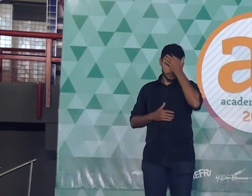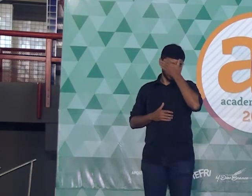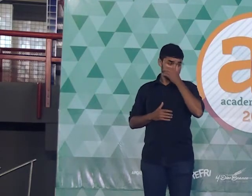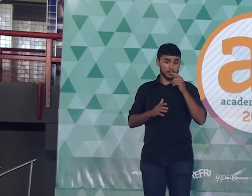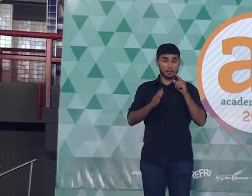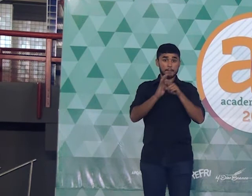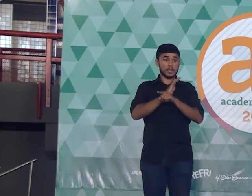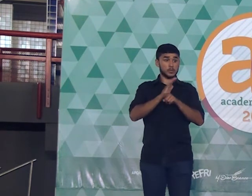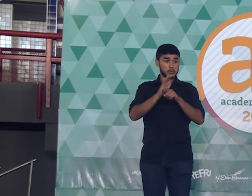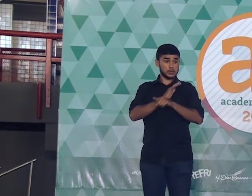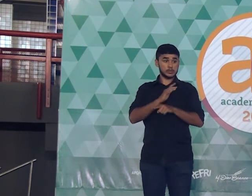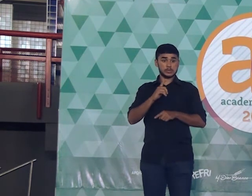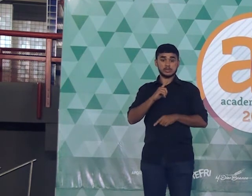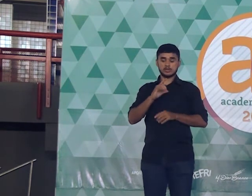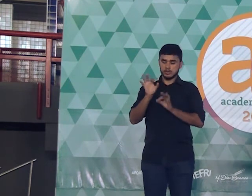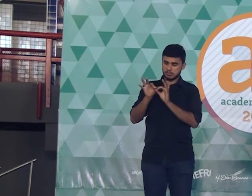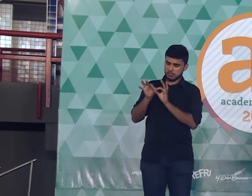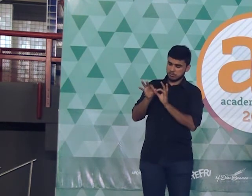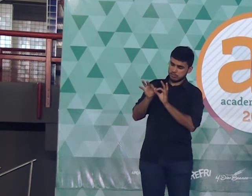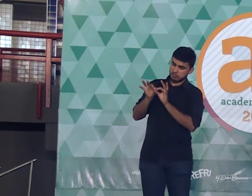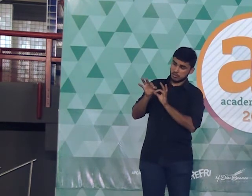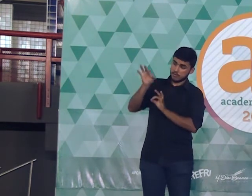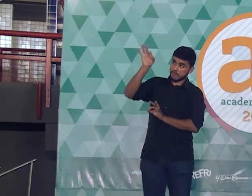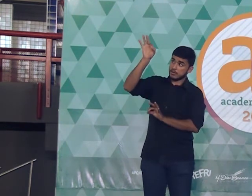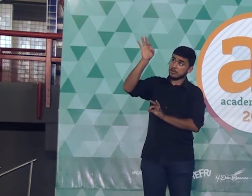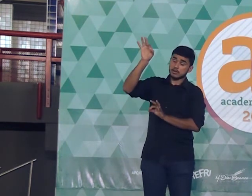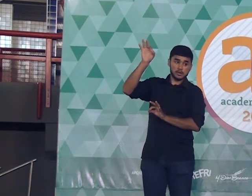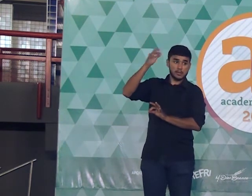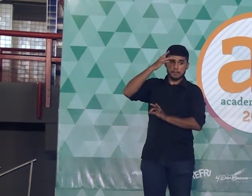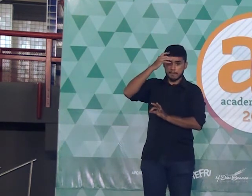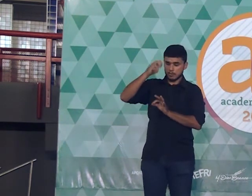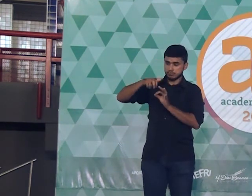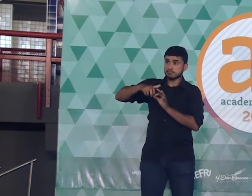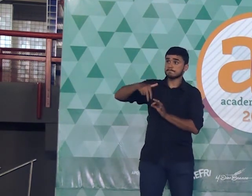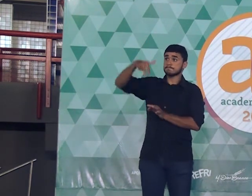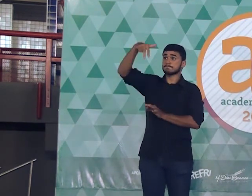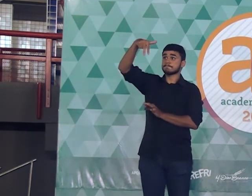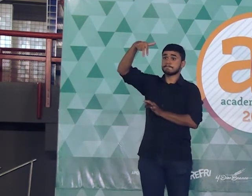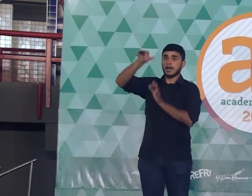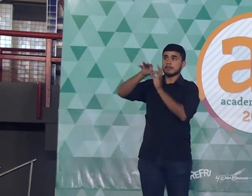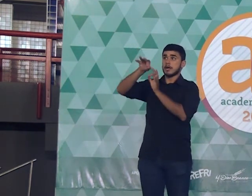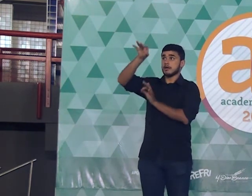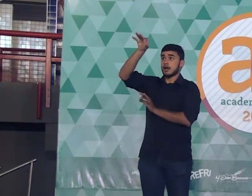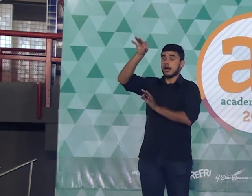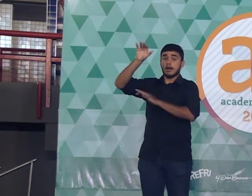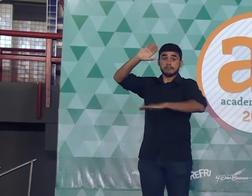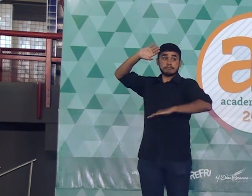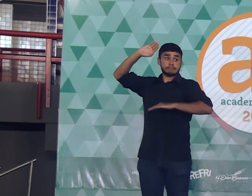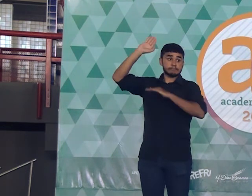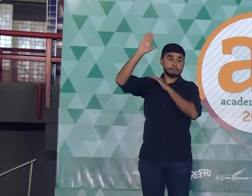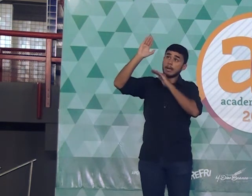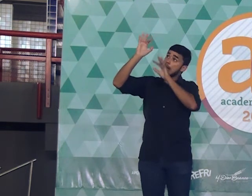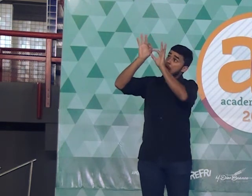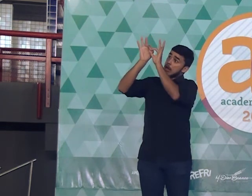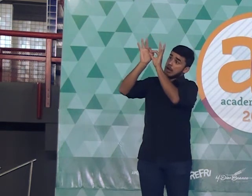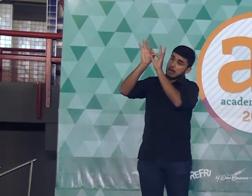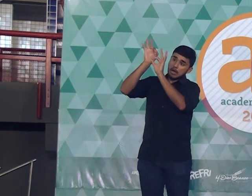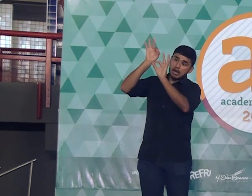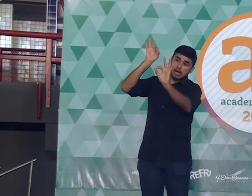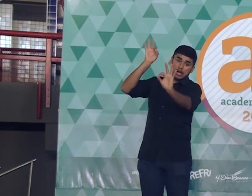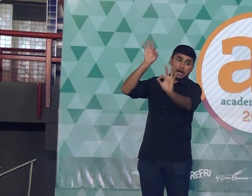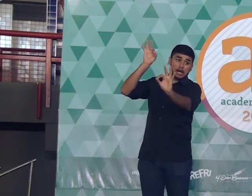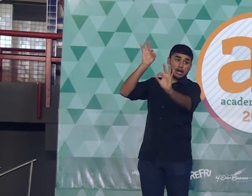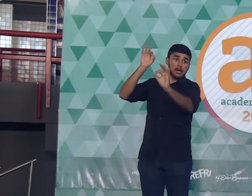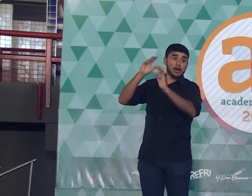uma vertical e uma horizontal, você vai separar esse movimento em duas parcelas. Na